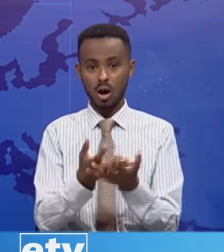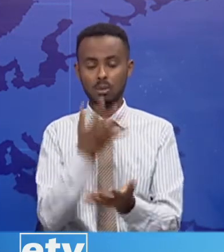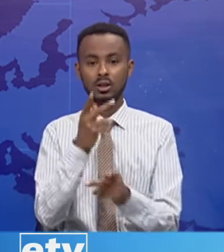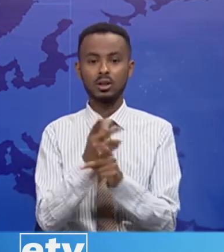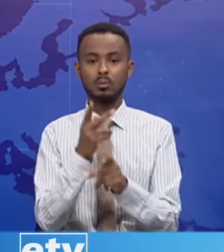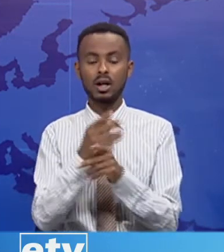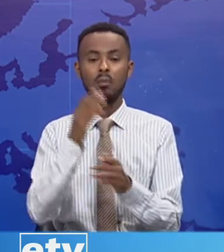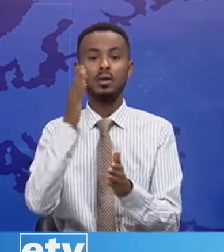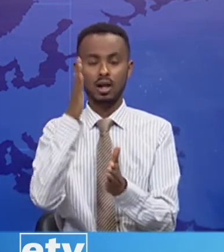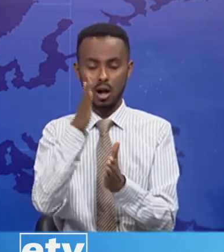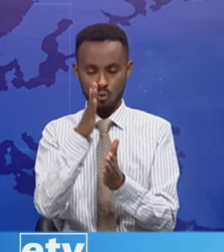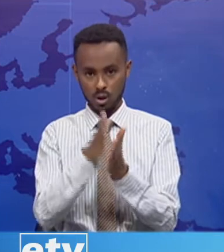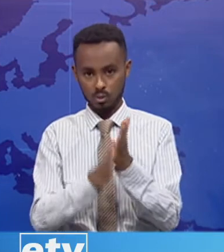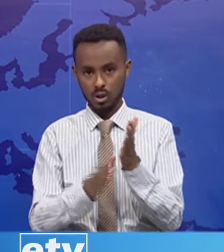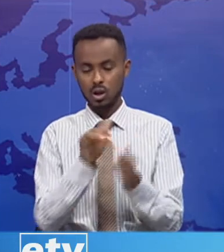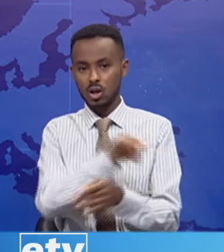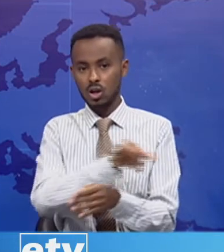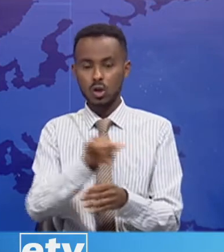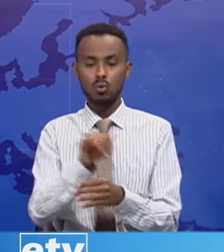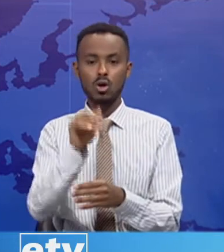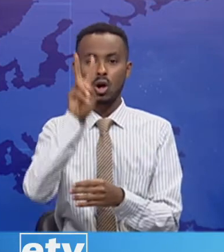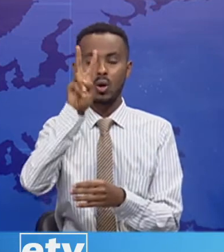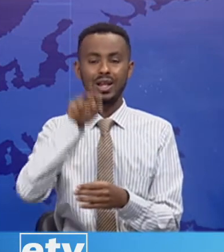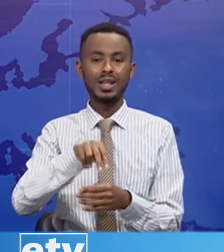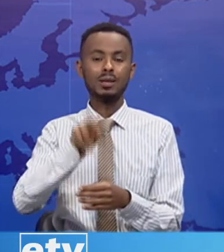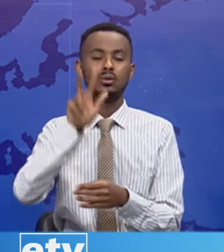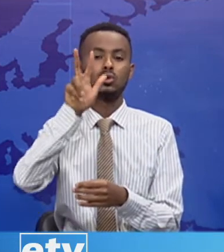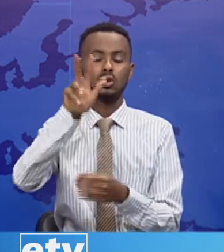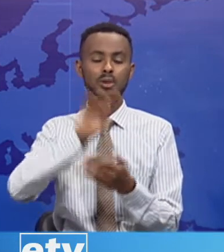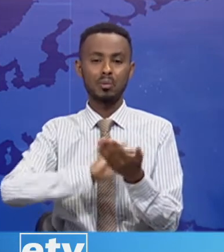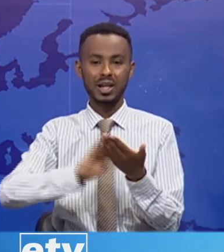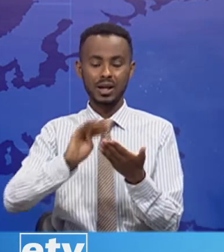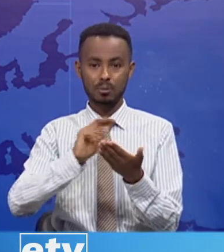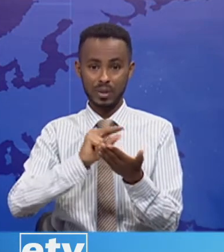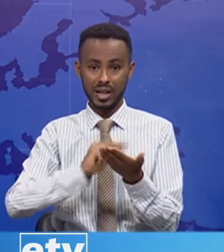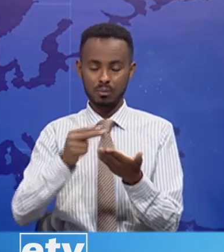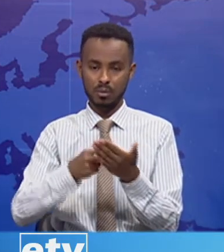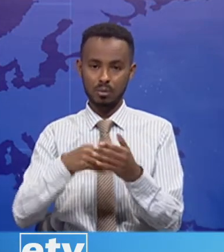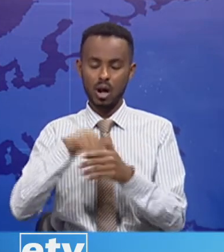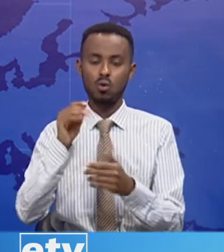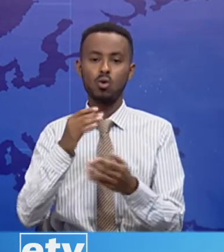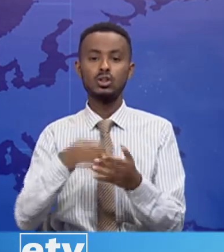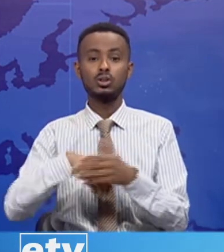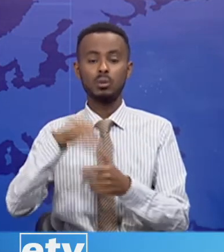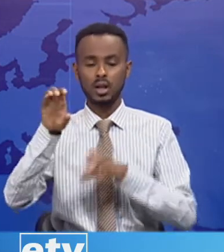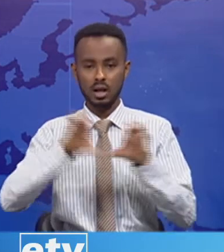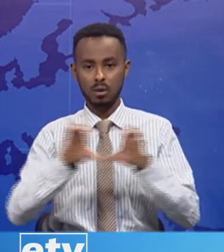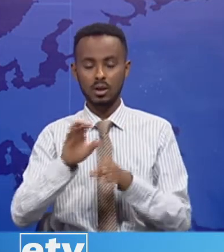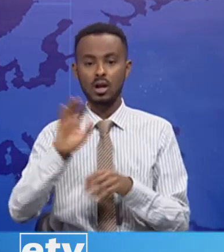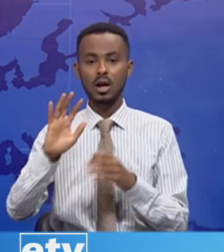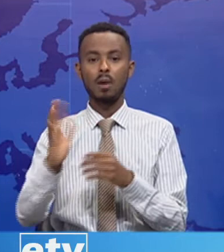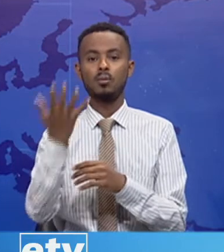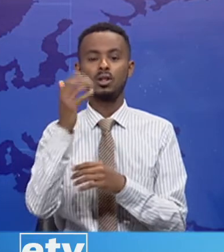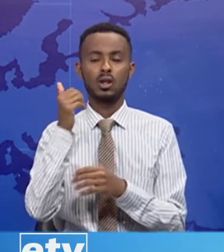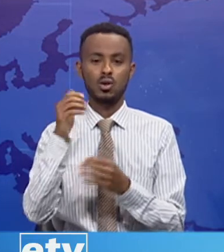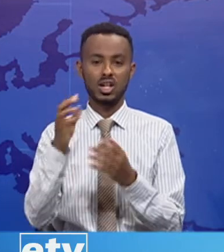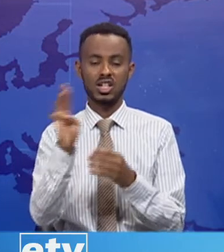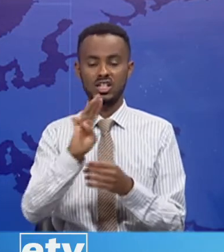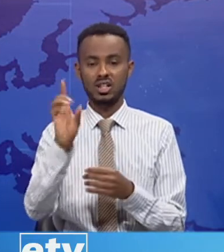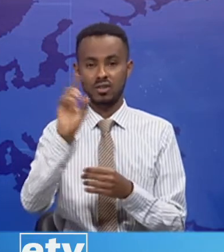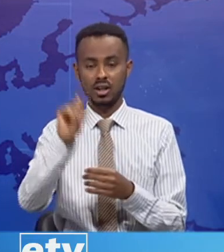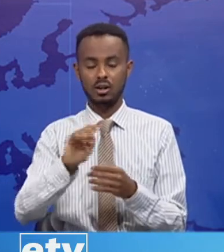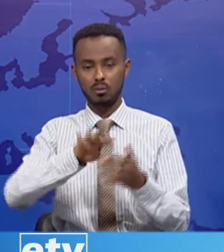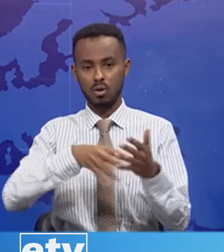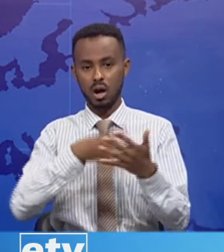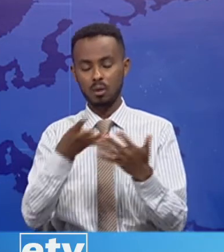ጥበቃ የሚከናወንበት እንዲሁም ከ2.3 ቢሊዮን ብር በላይ ወጪ የሚደረግበት የአምስተኛው የሴፍትኔት መርሃ